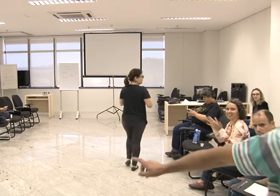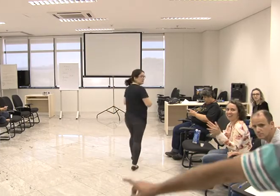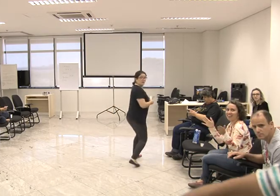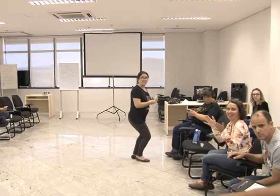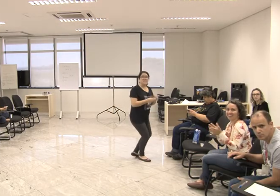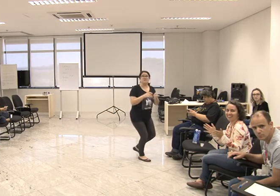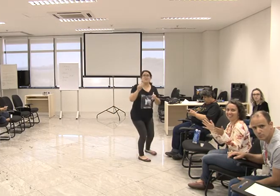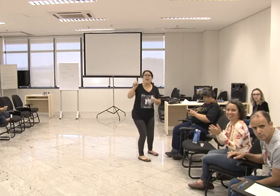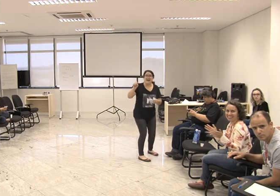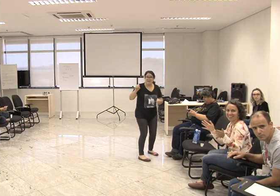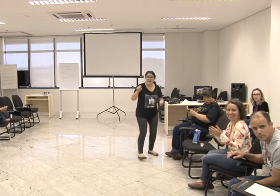Para de filmar.